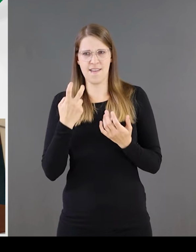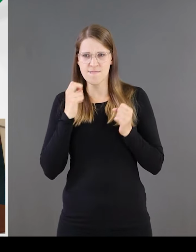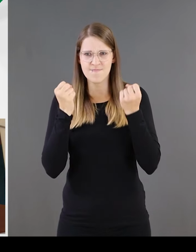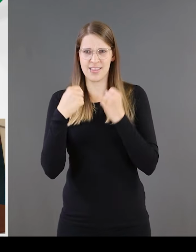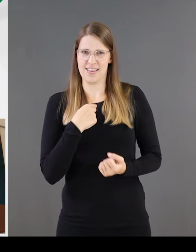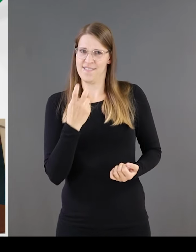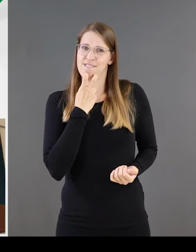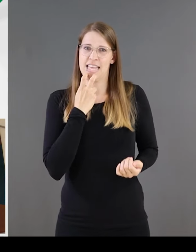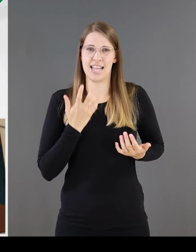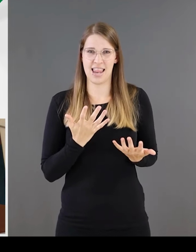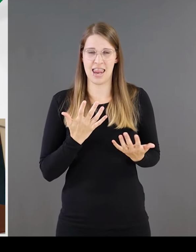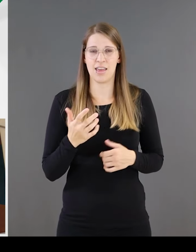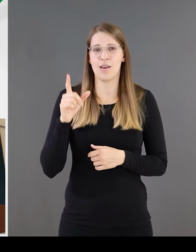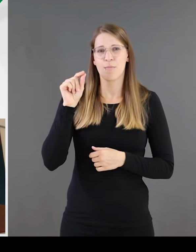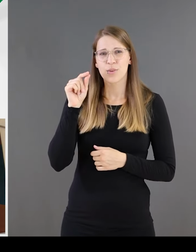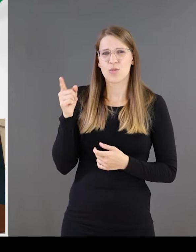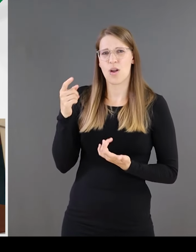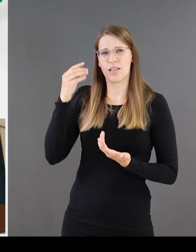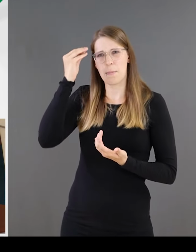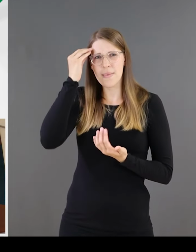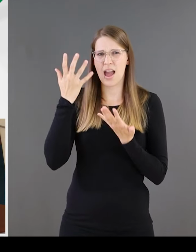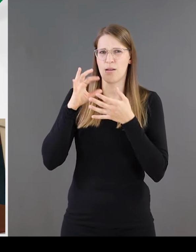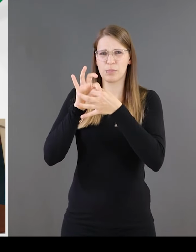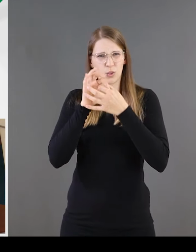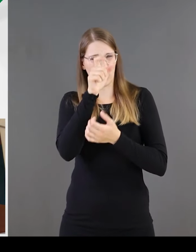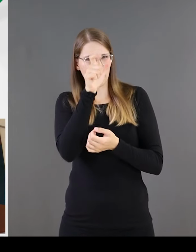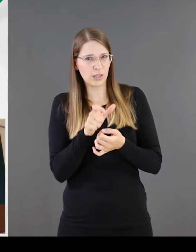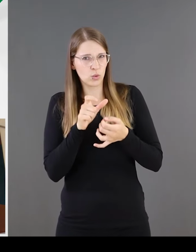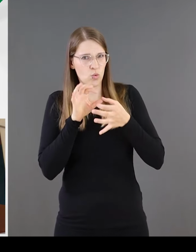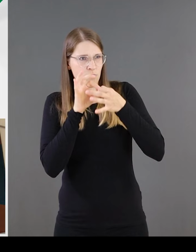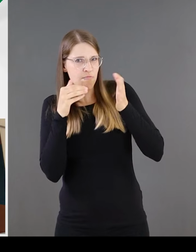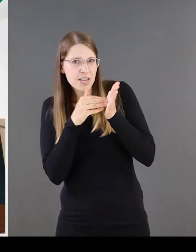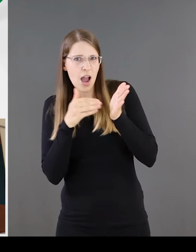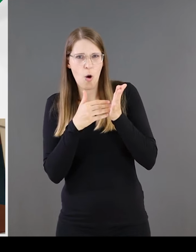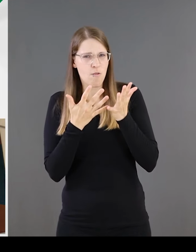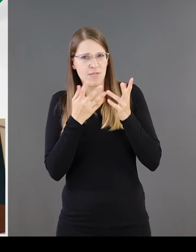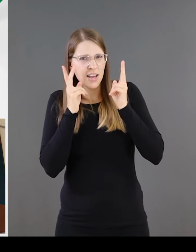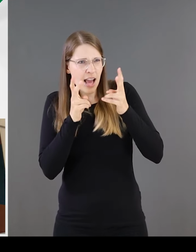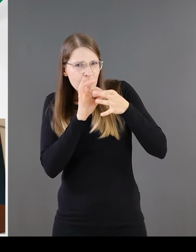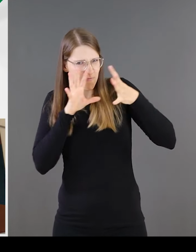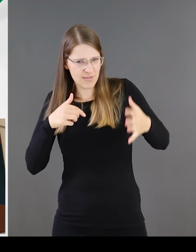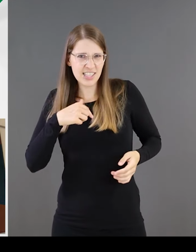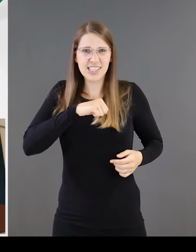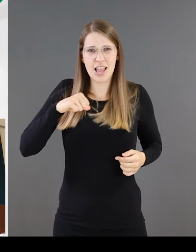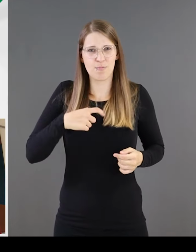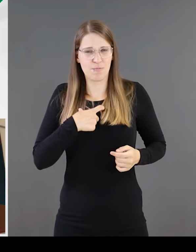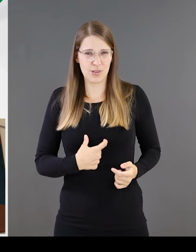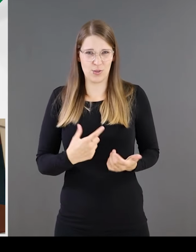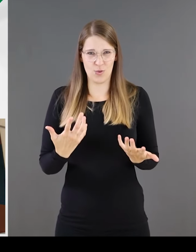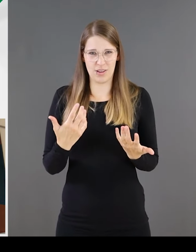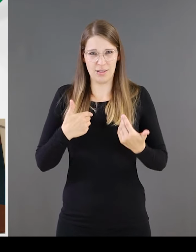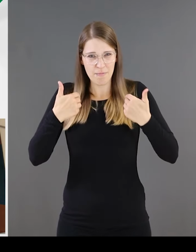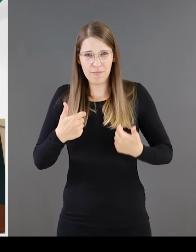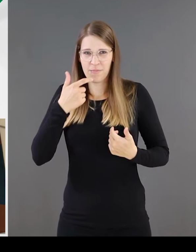dass sie eigenständige Menschen sind. Wenn die Kinder ihren Willen entdecken, möchten sie ihren Willen natürlich durchsetzen und dabei